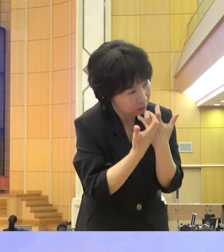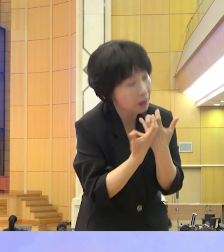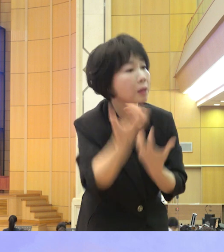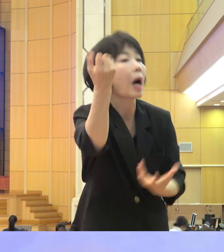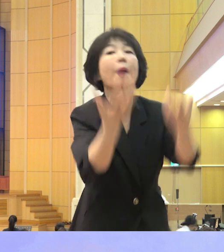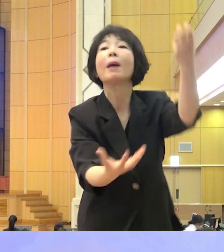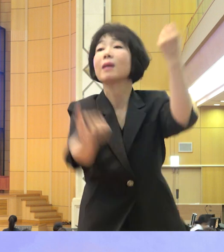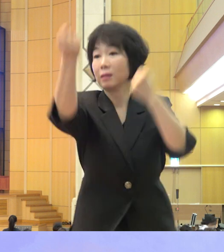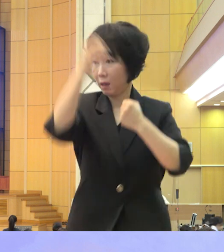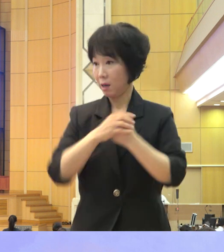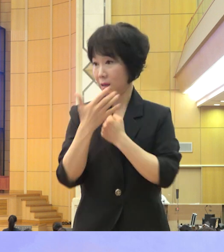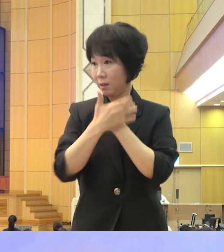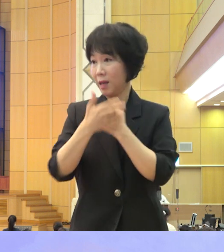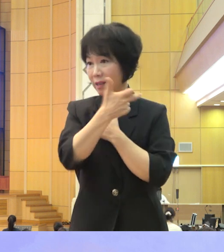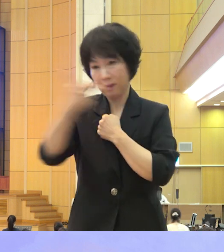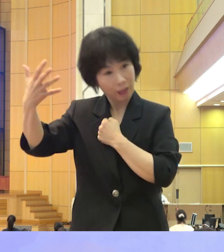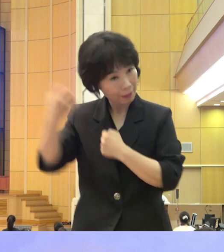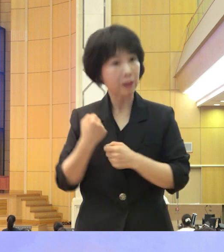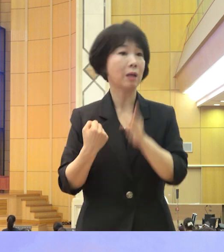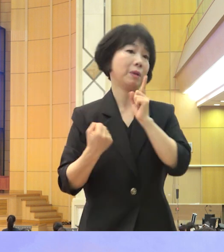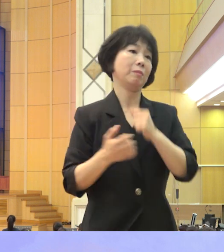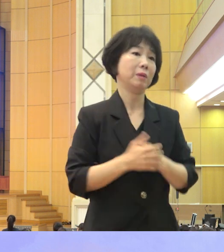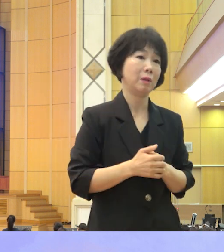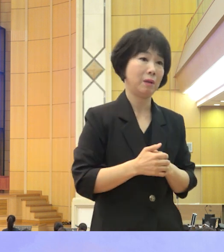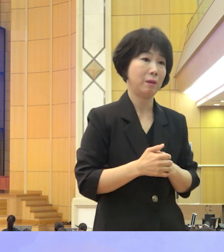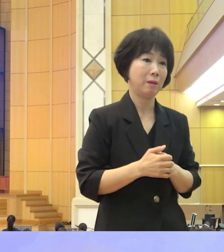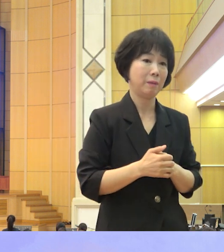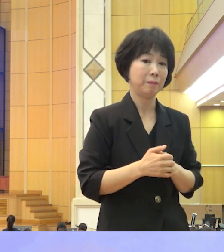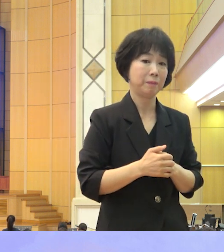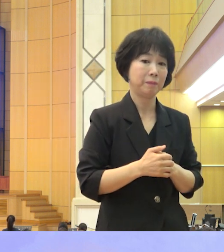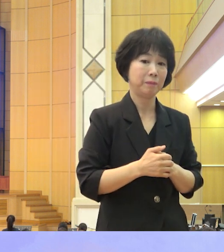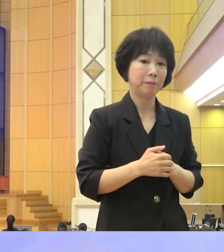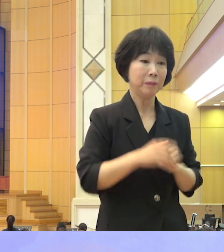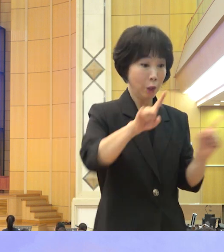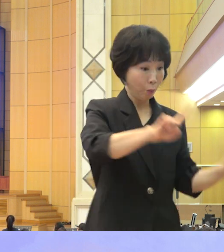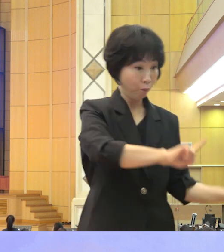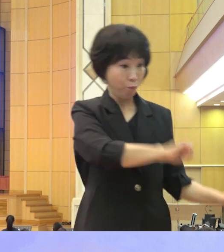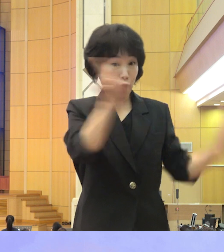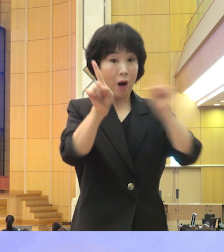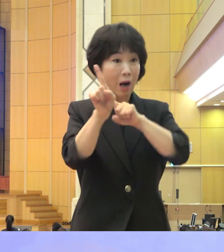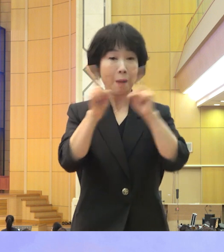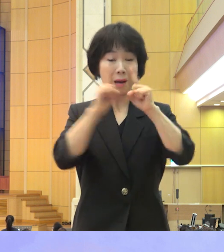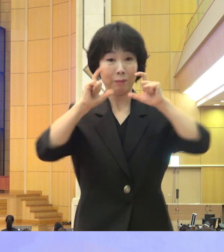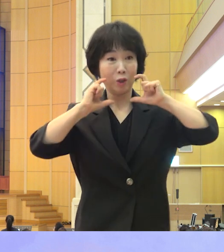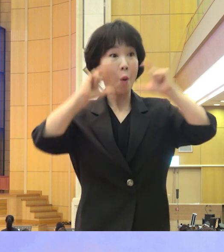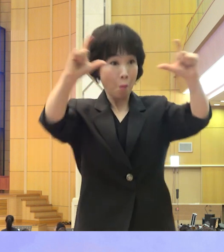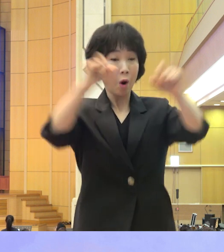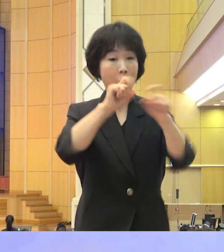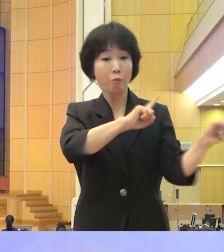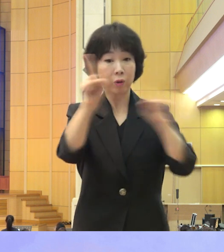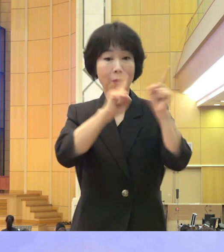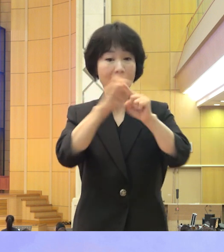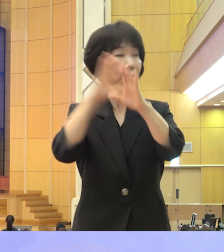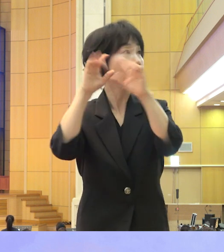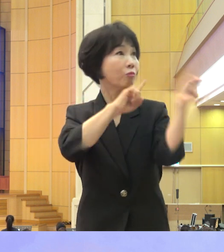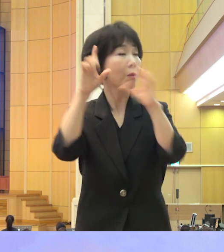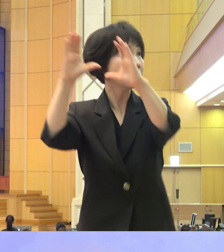우리가 대부분 은혜 받았다 이런 말 많이 하잖아요. 부활의 말씀을 전하고 부활의 말씀을